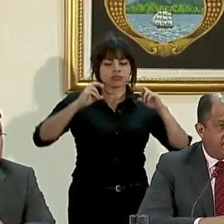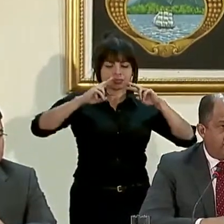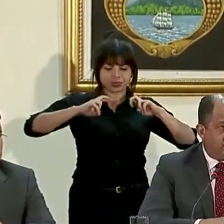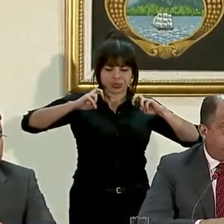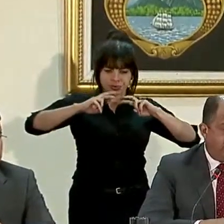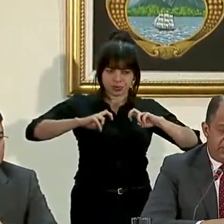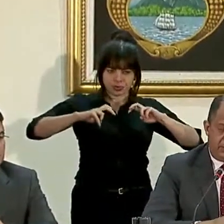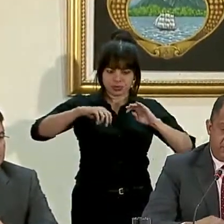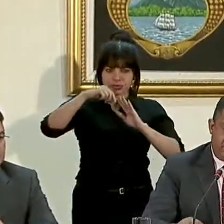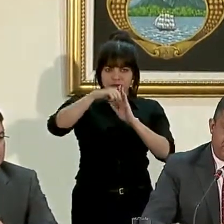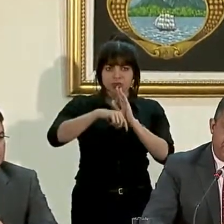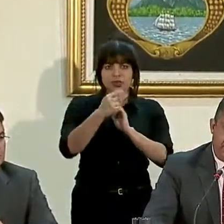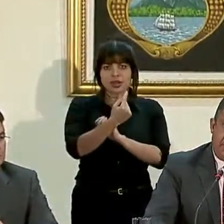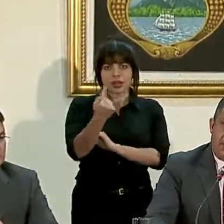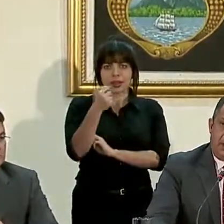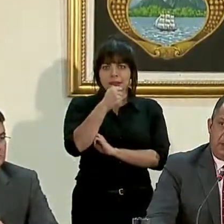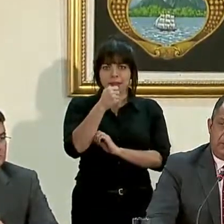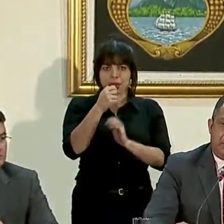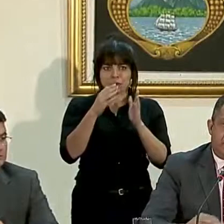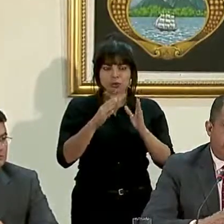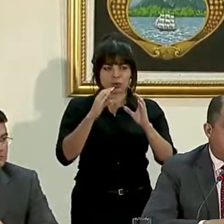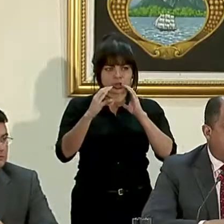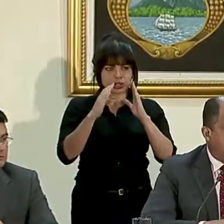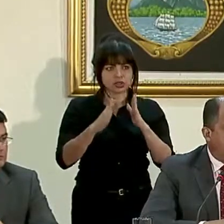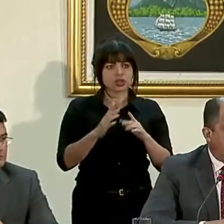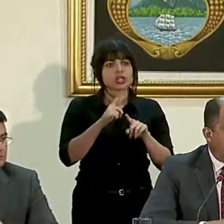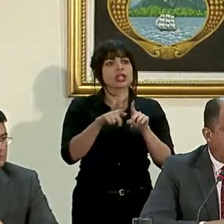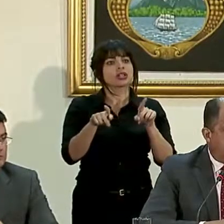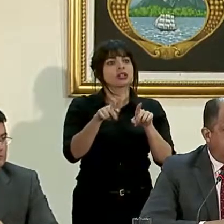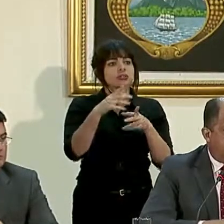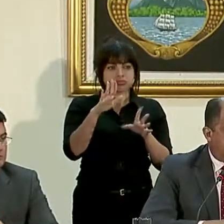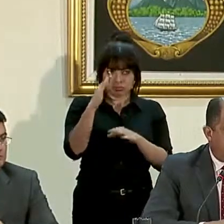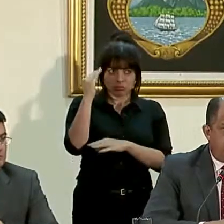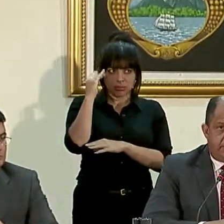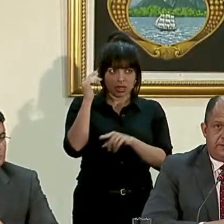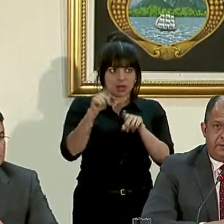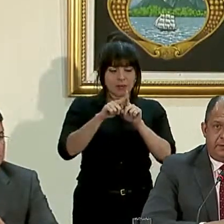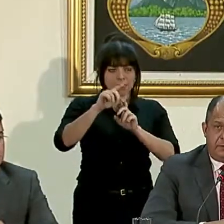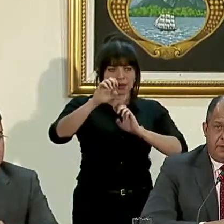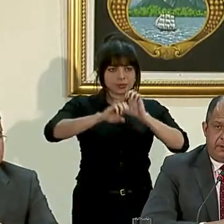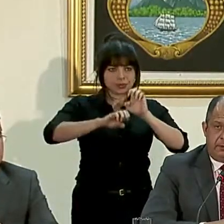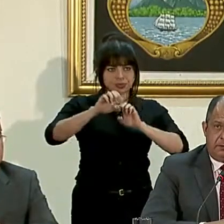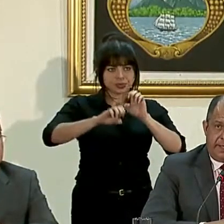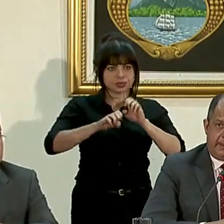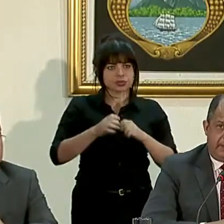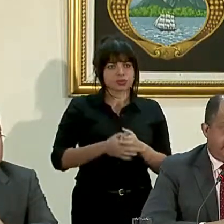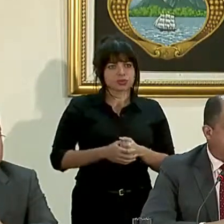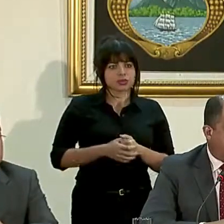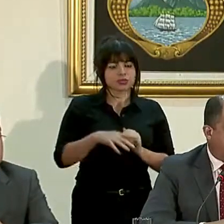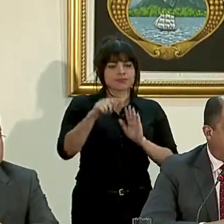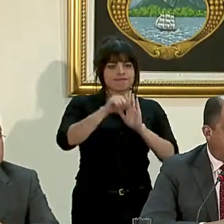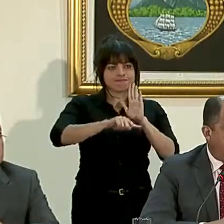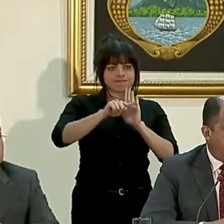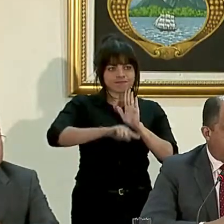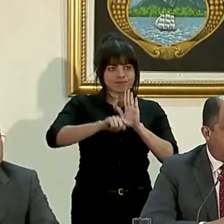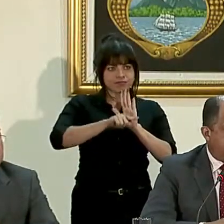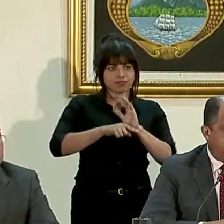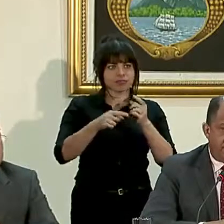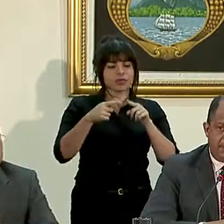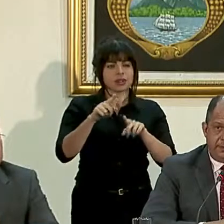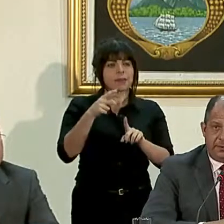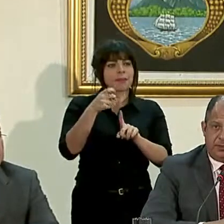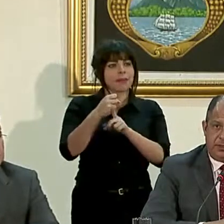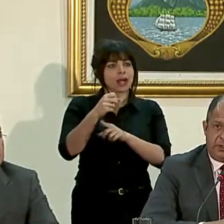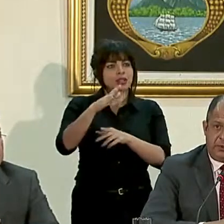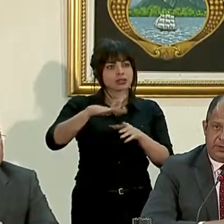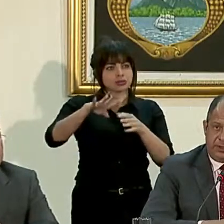analizada por los medios de comunicación y conocemos de las valoraciones negativas que ha producido y los impactos